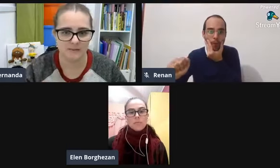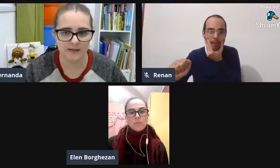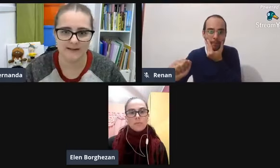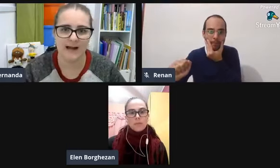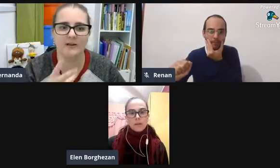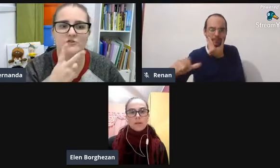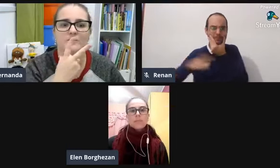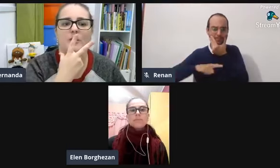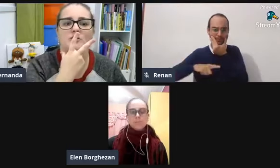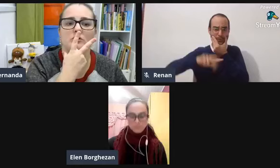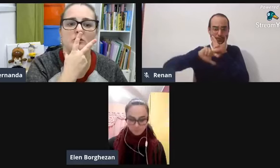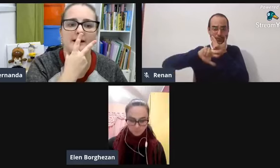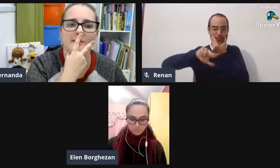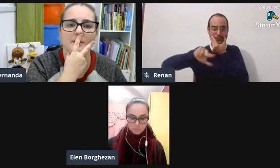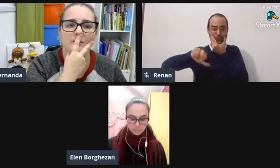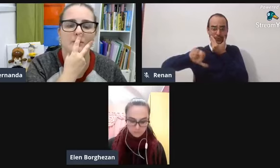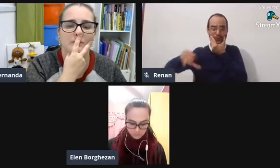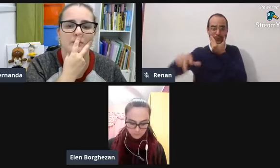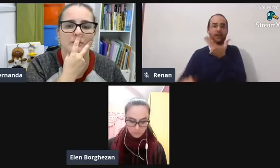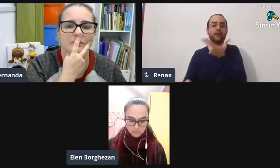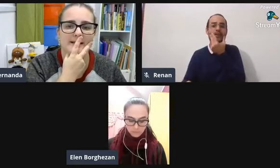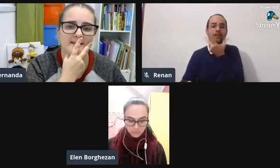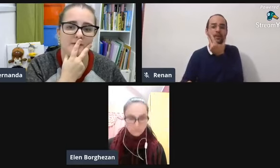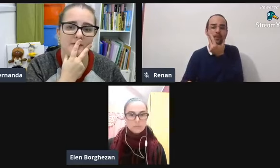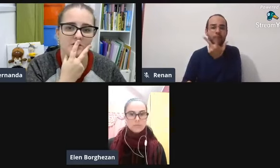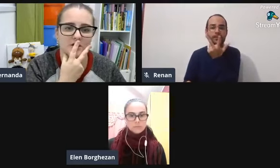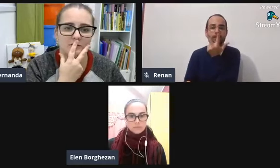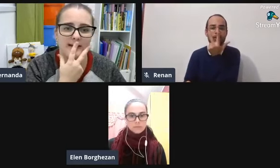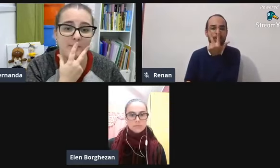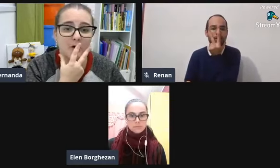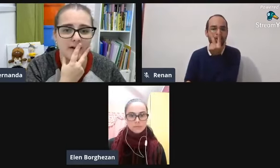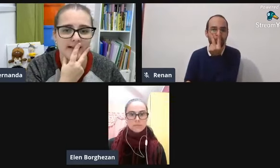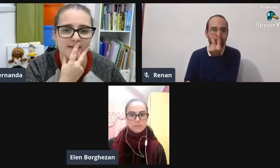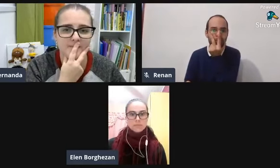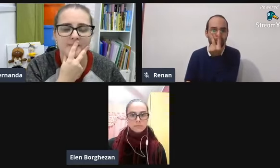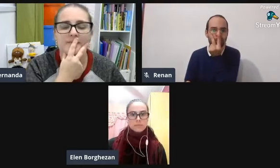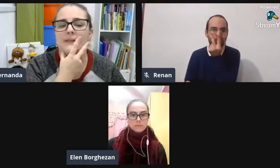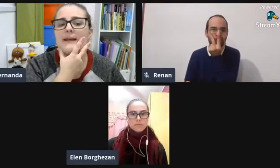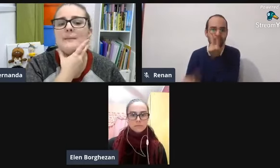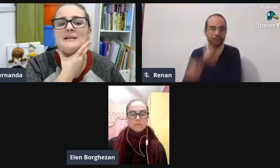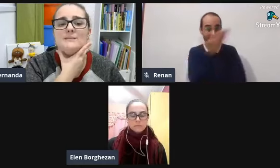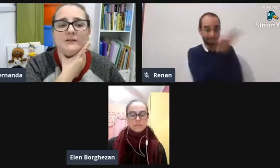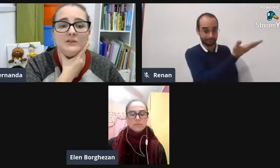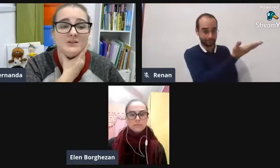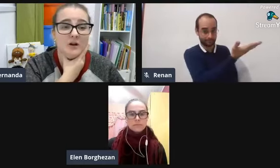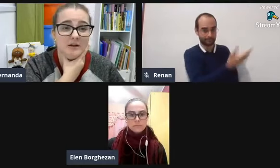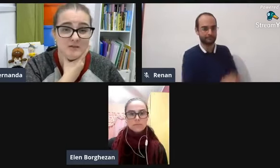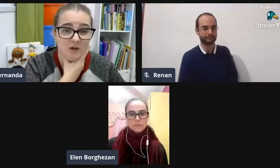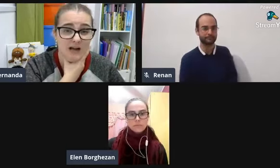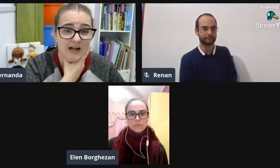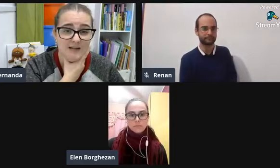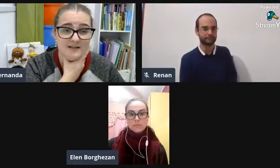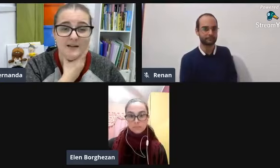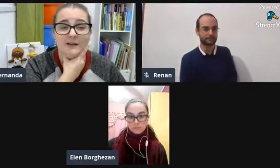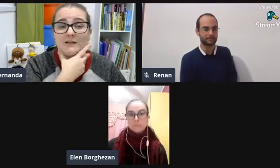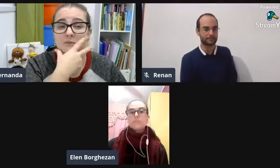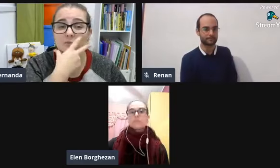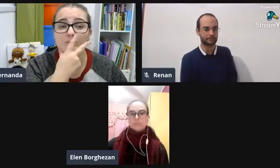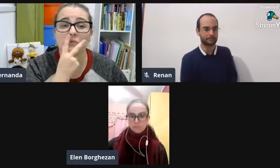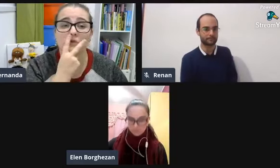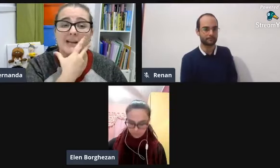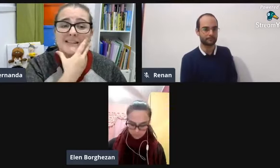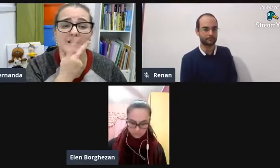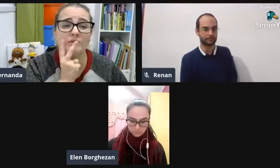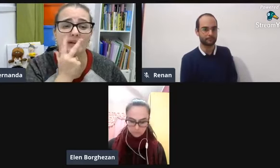várias possibilidades. Pode colocar a mão mais na frente da boca, né? Mais perto das cordas vocais.